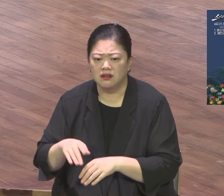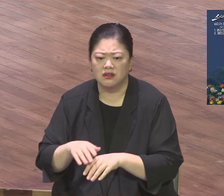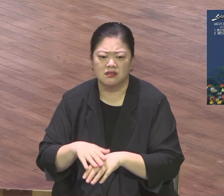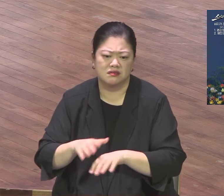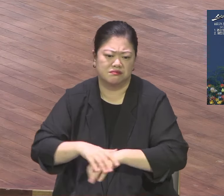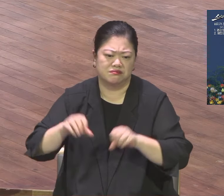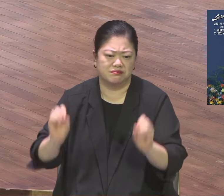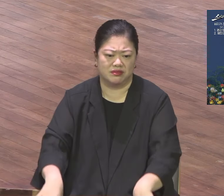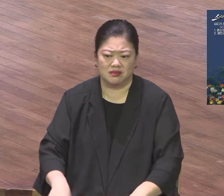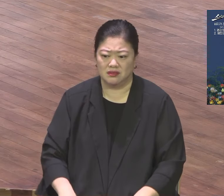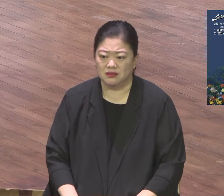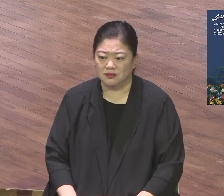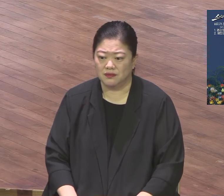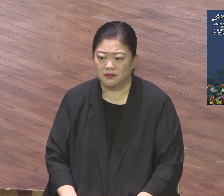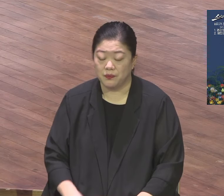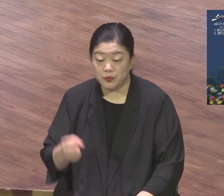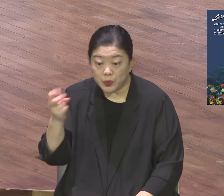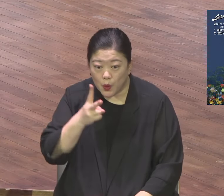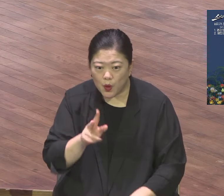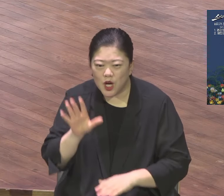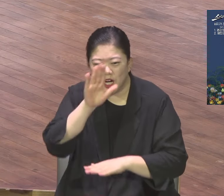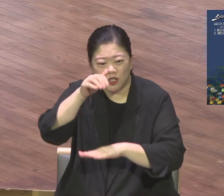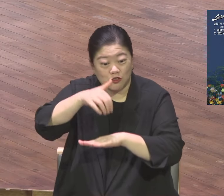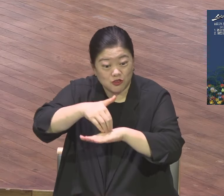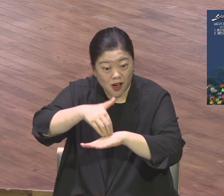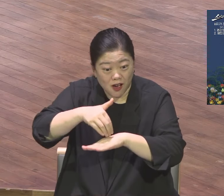절대 훈련 받지